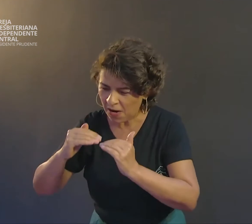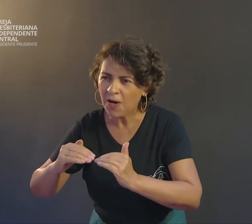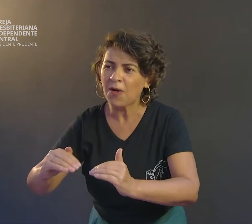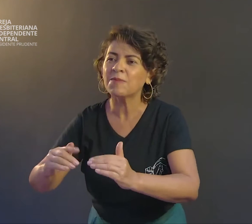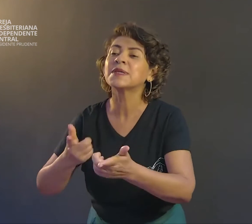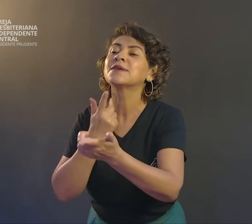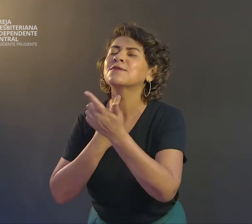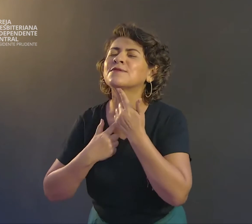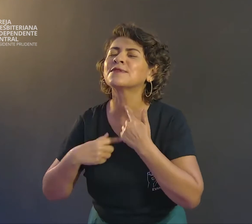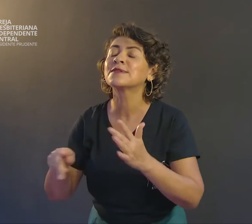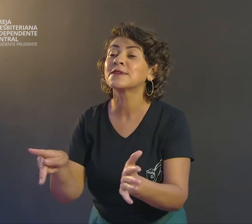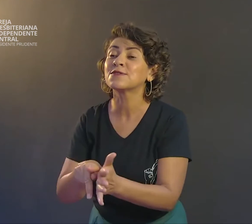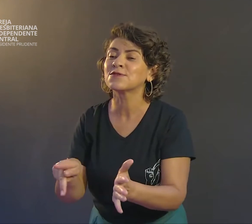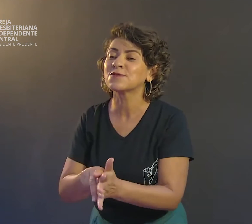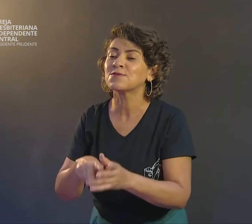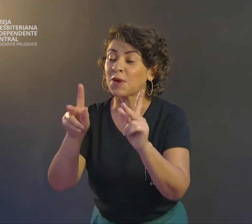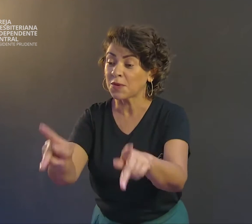um mandamento muito sério.